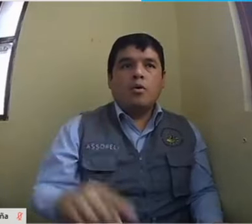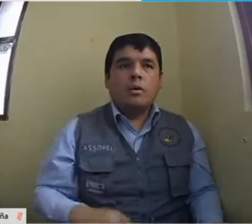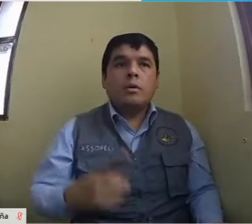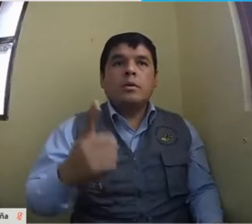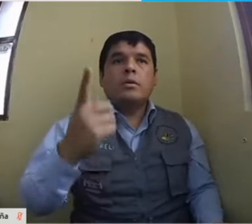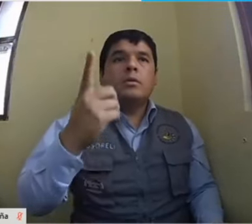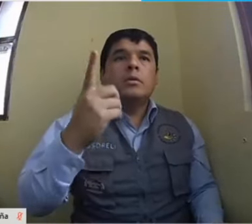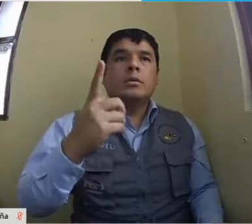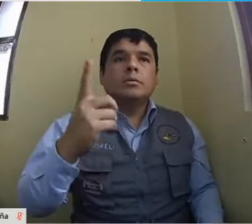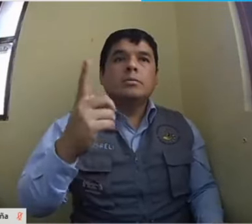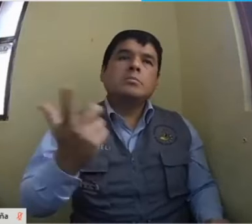Se identifican, a ver,